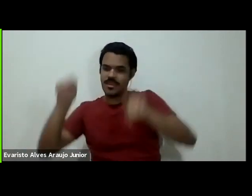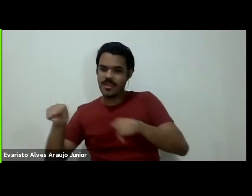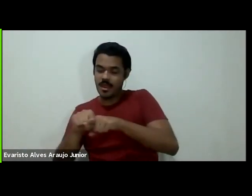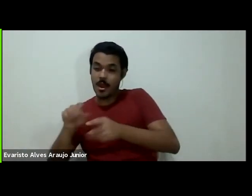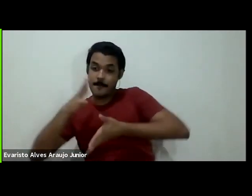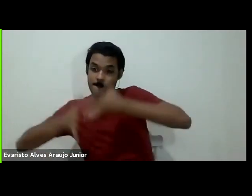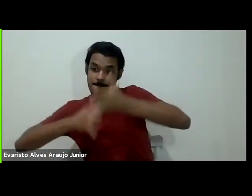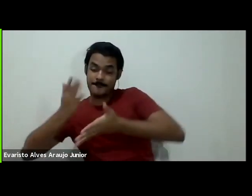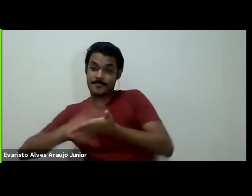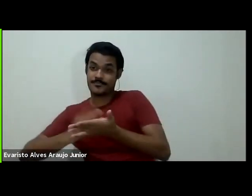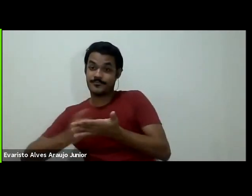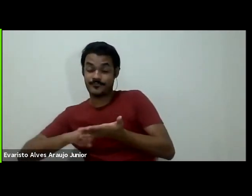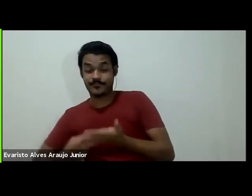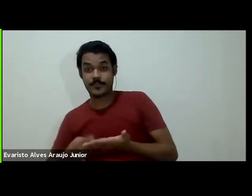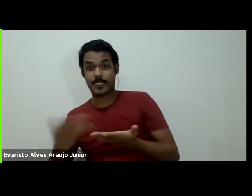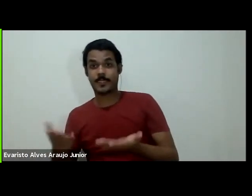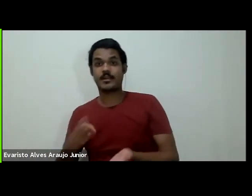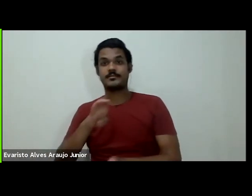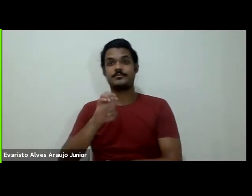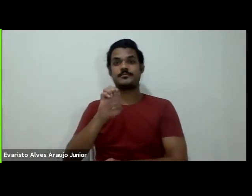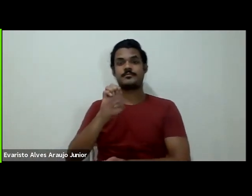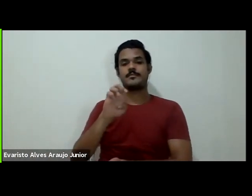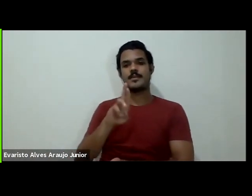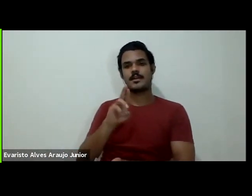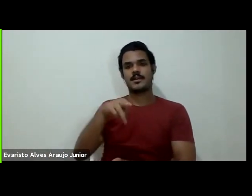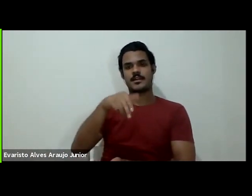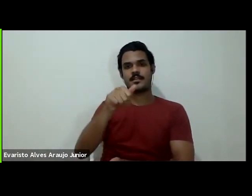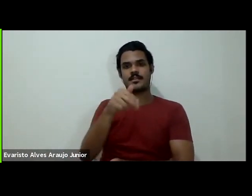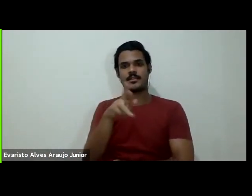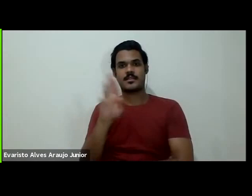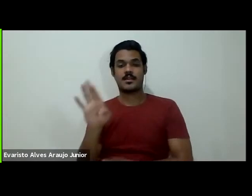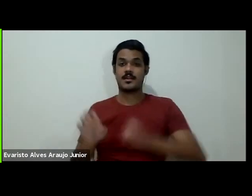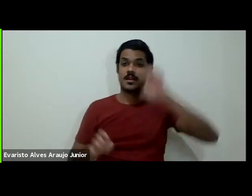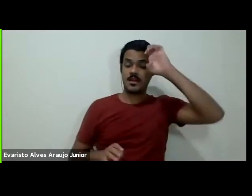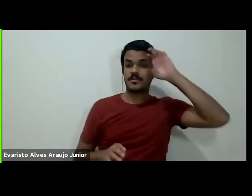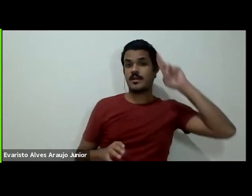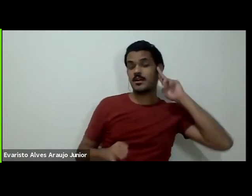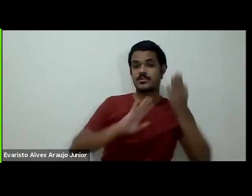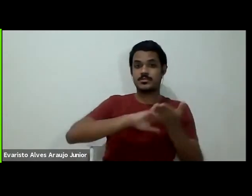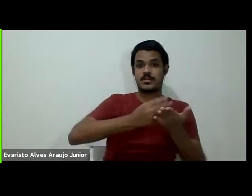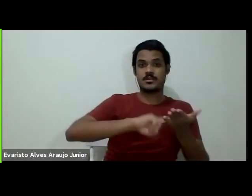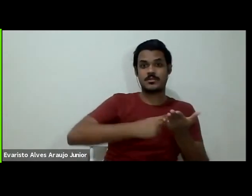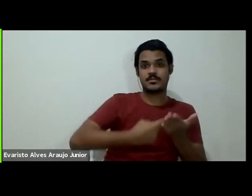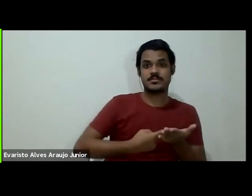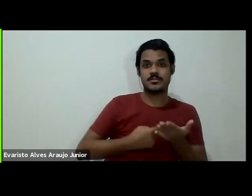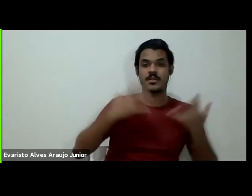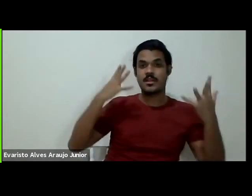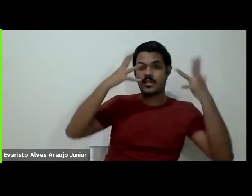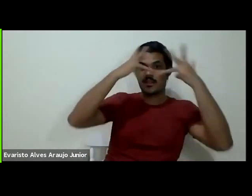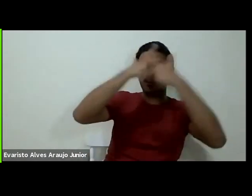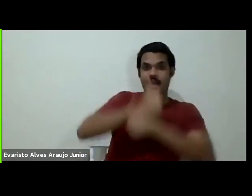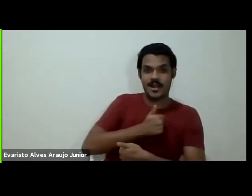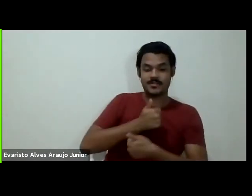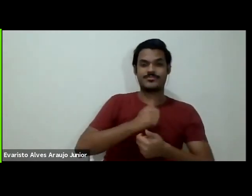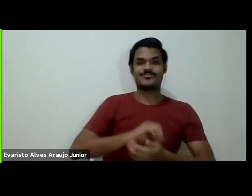coloca, o professor Bernard ainda fala, Evaristo, traduzindo como um gato.